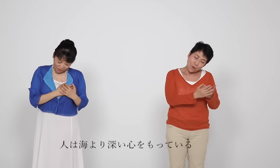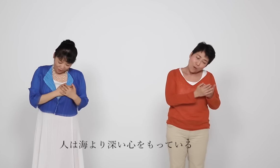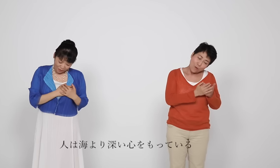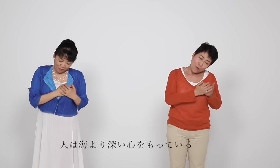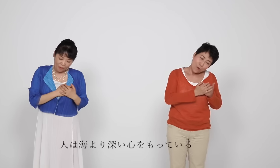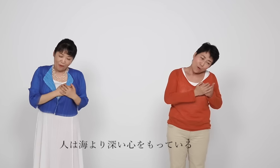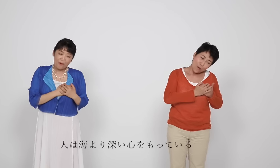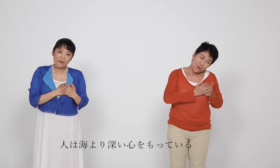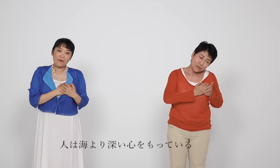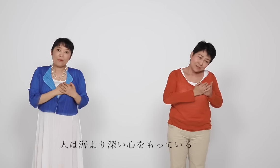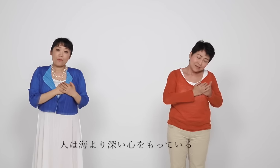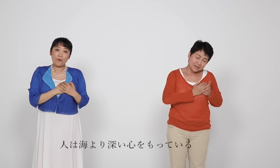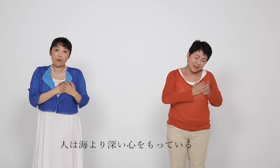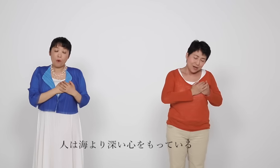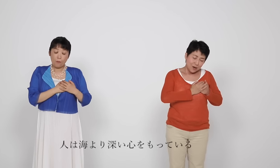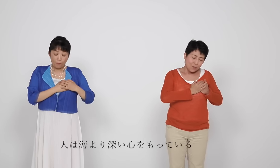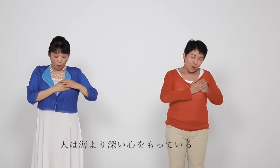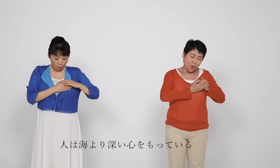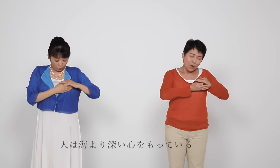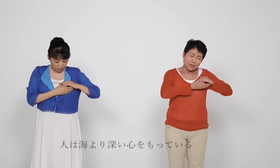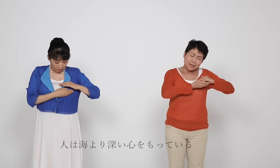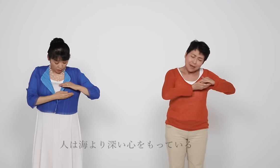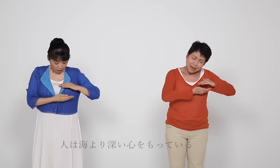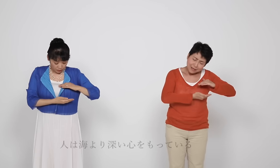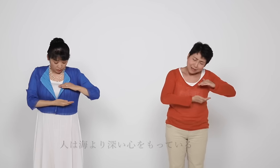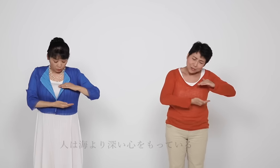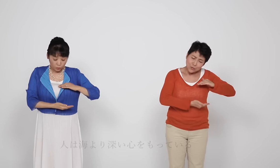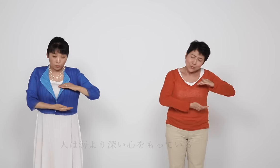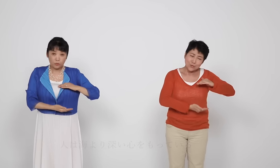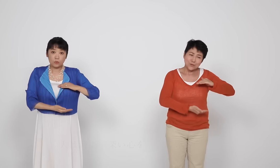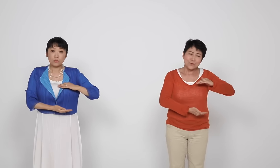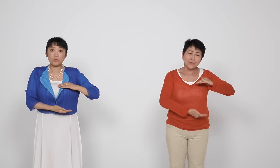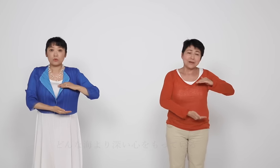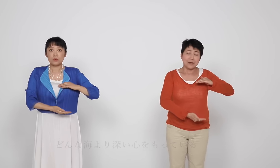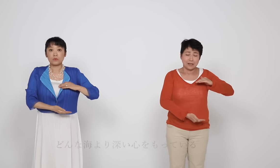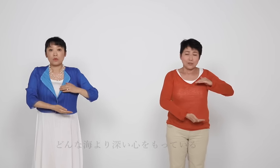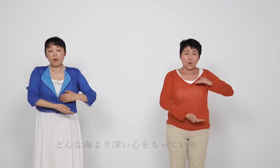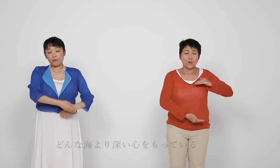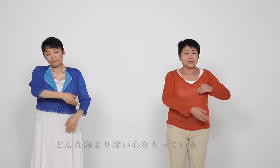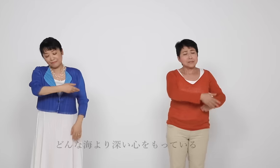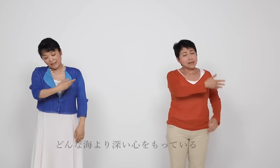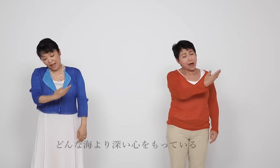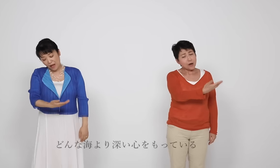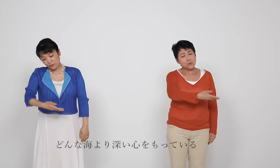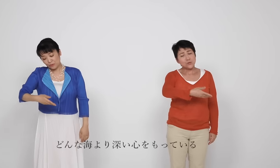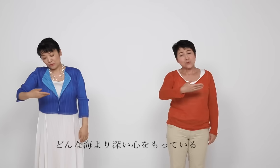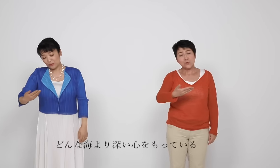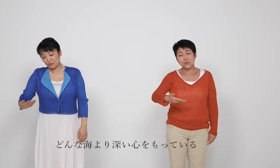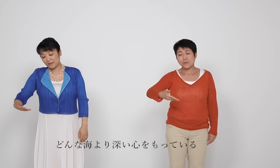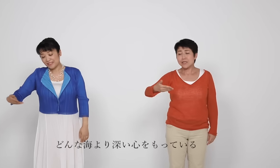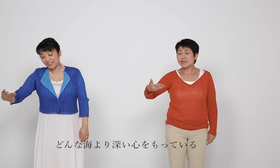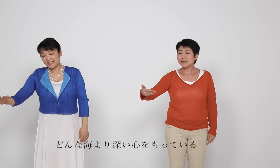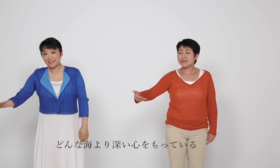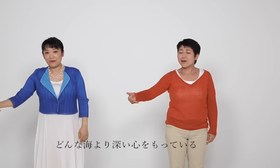心を持っている。どんな海